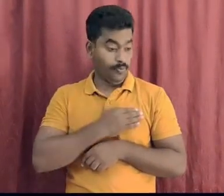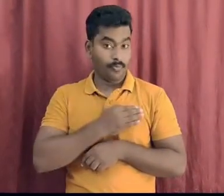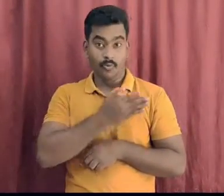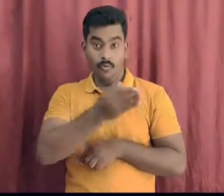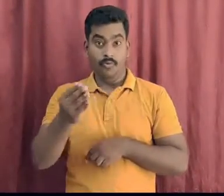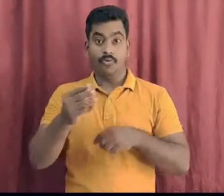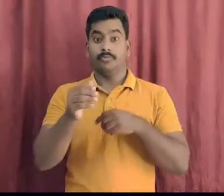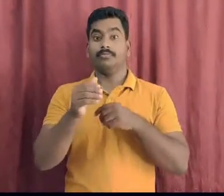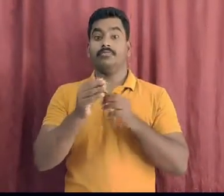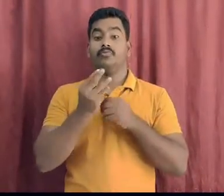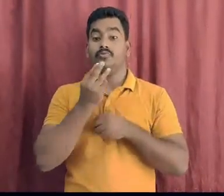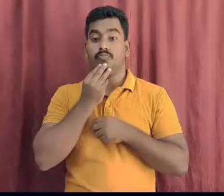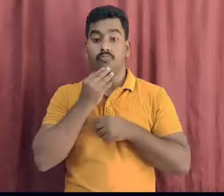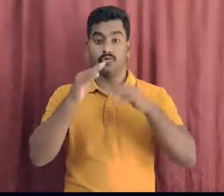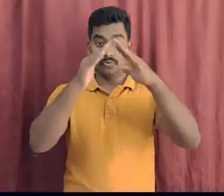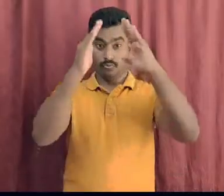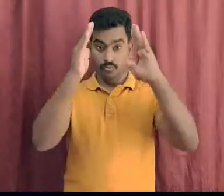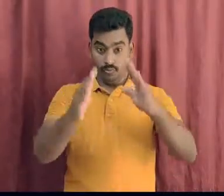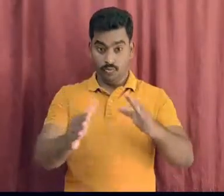പള്ളികളിൽ സമൂഹ പ്രാർത്ഥനയില്ല.